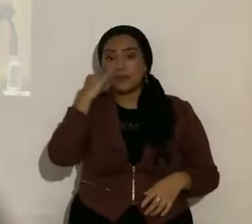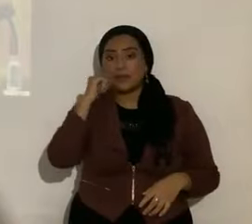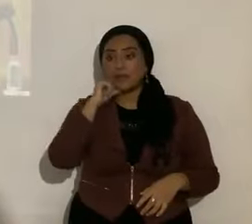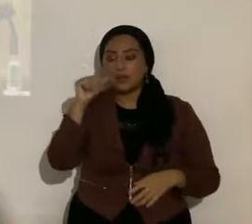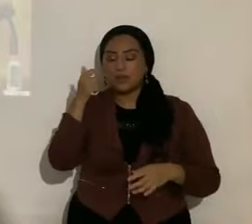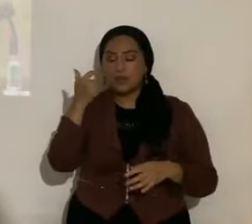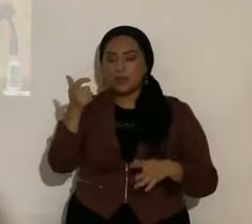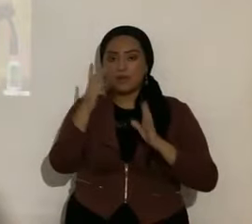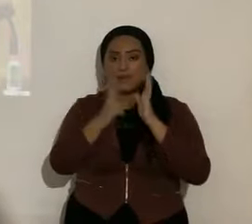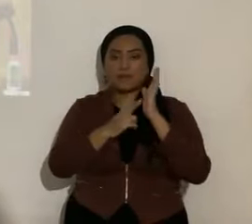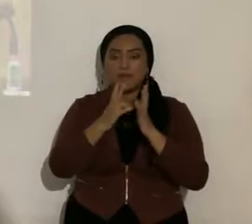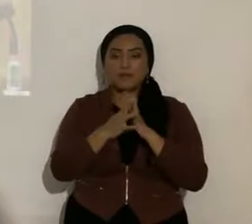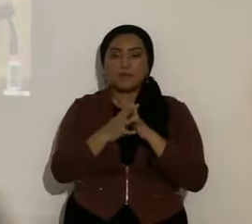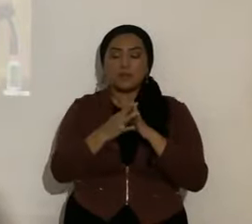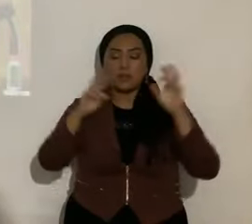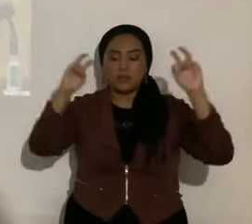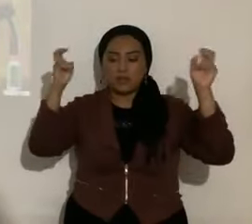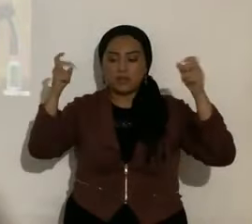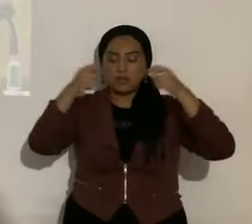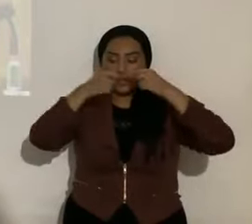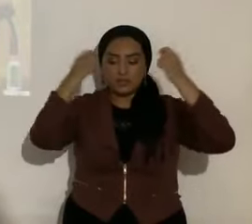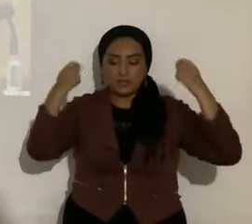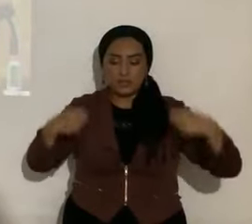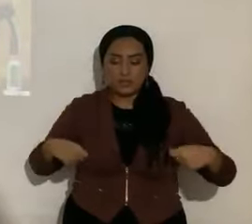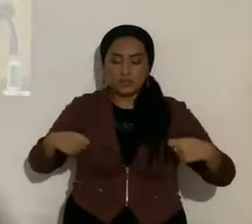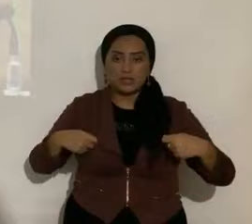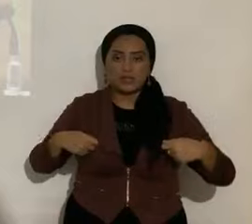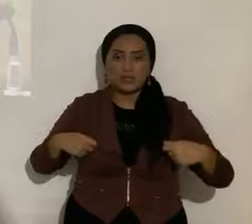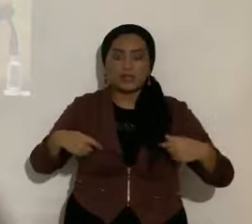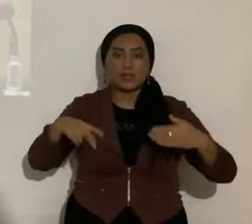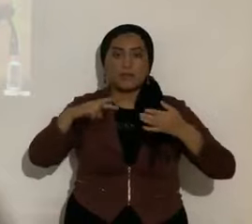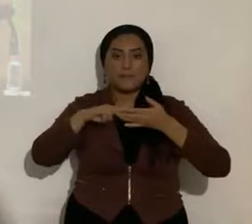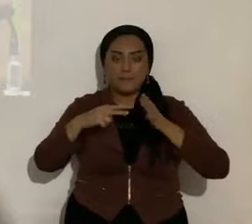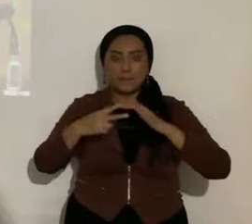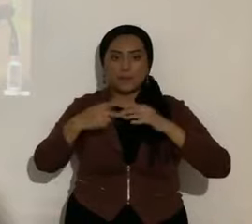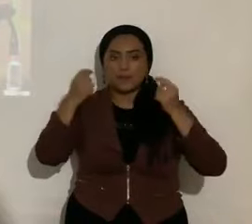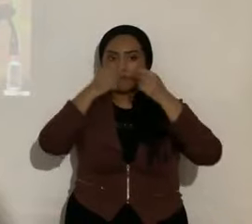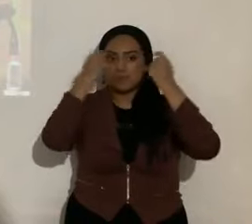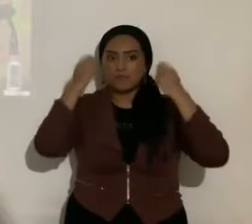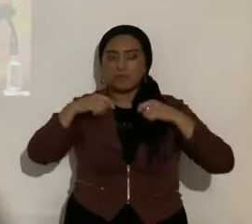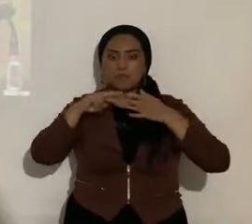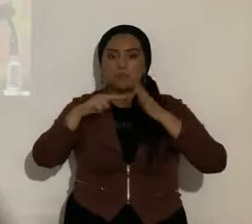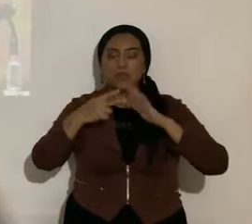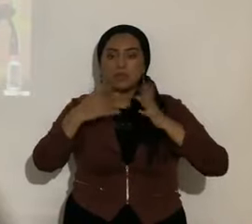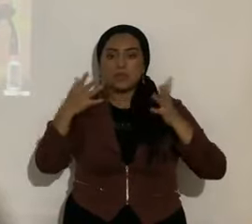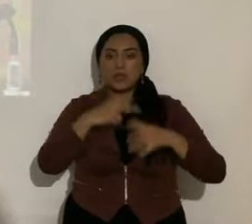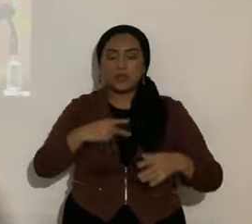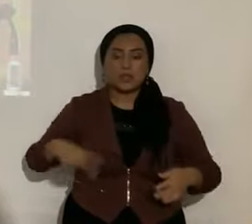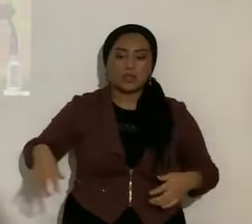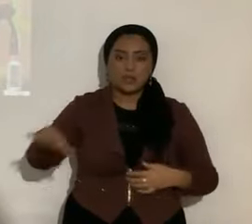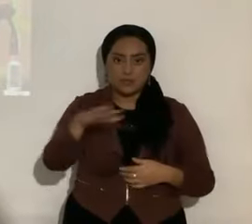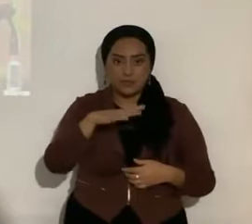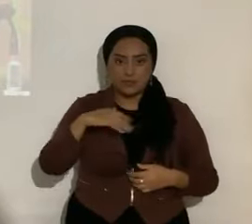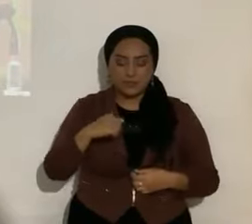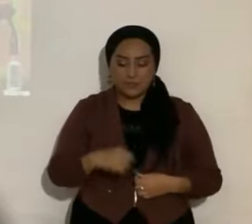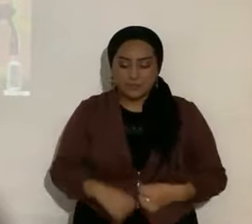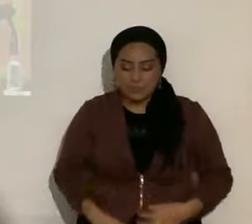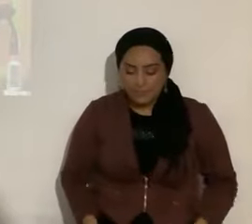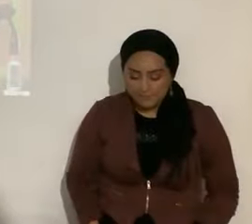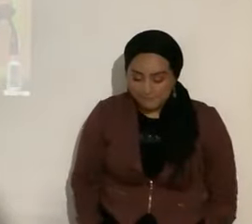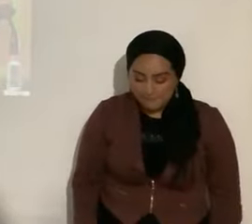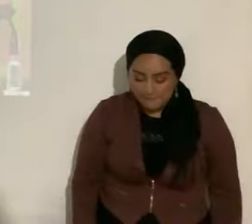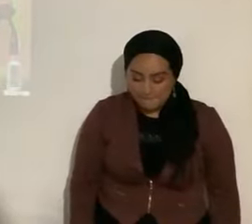un video que le titulé el talit. Talit, ¿qué significa el talit? Ese es el reino. Bueno, entonces, a ver.